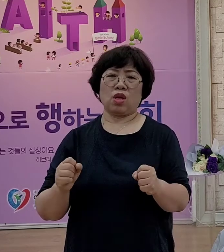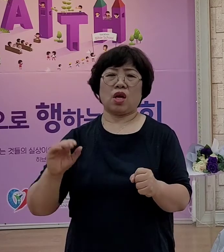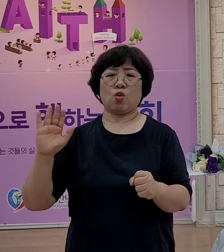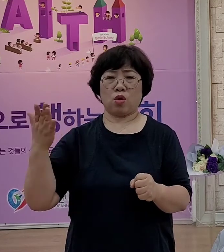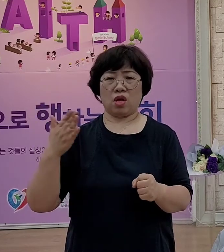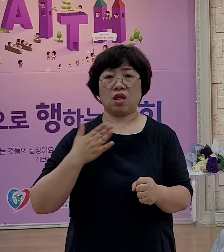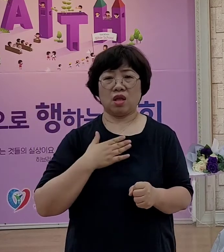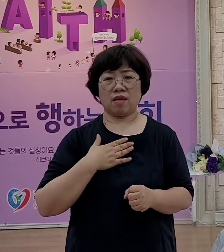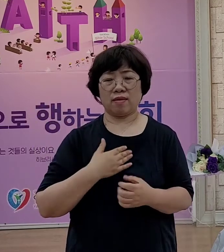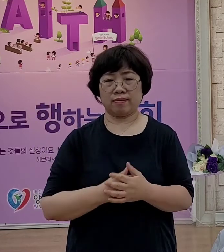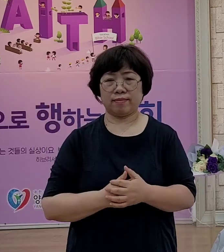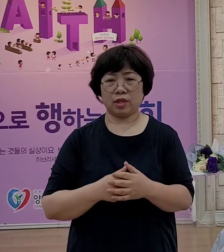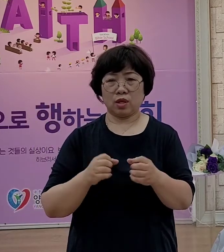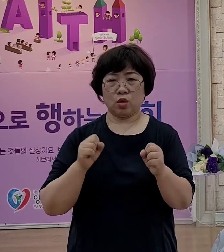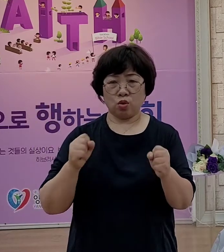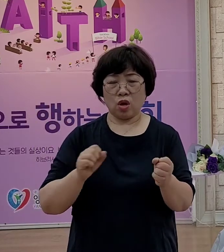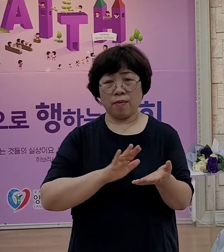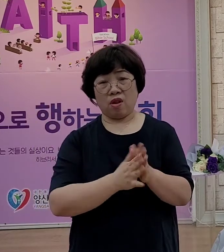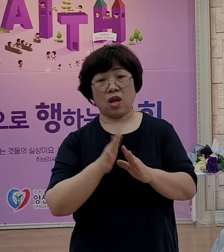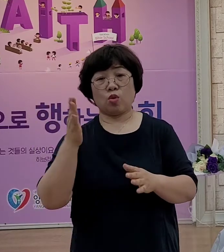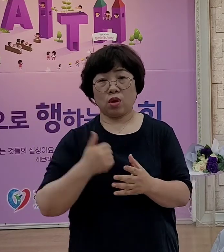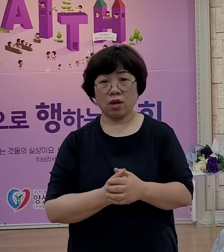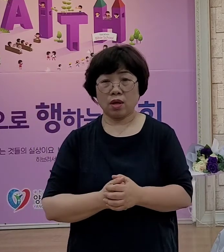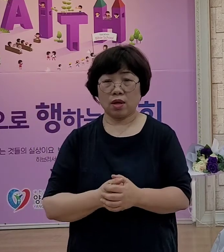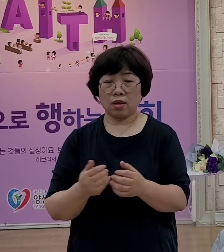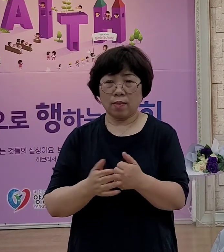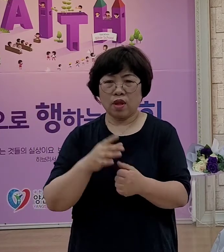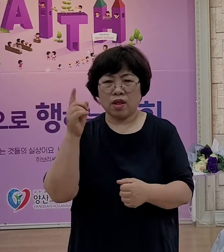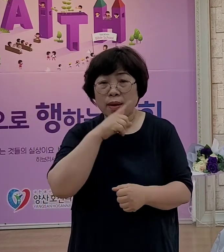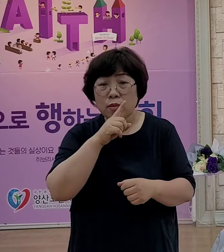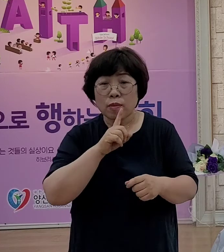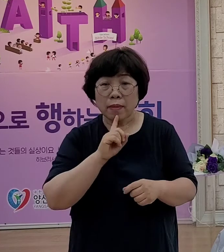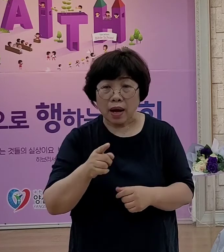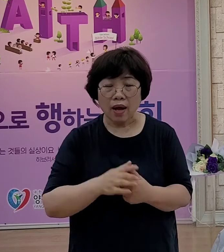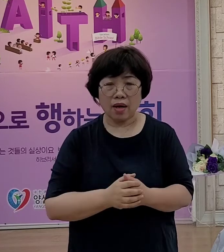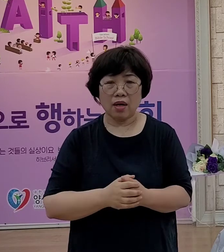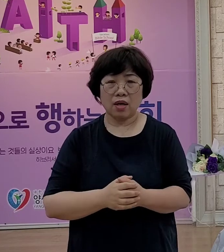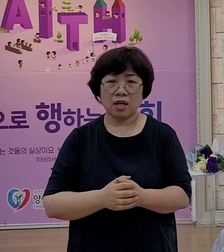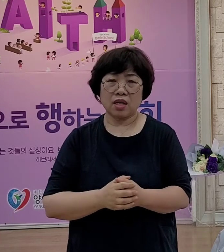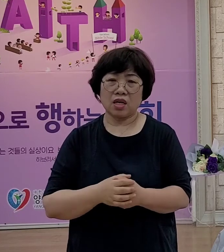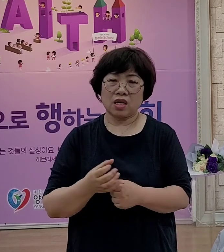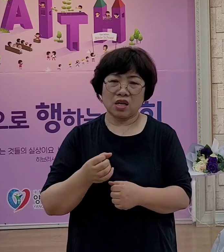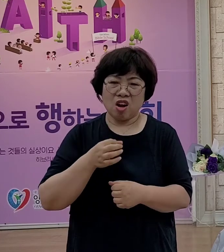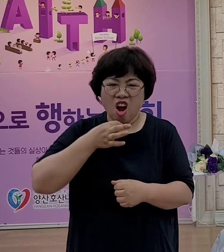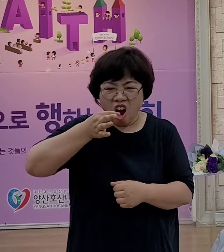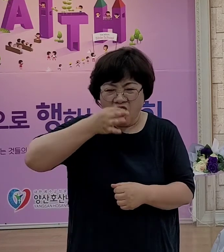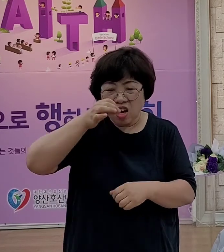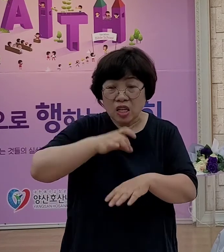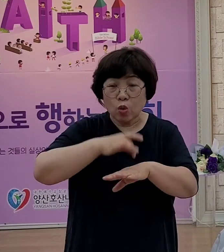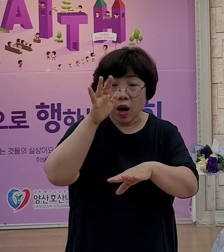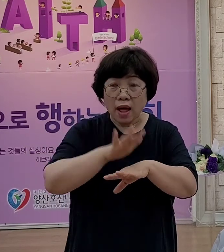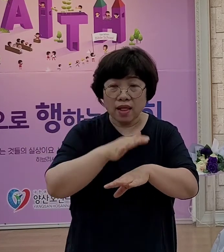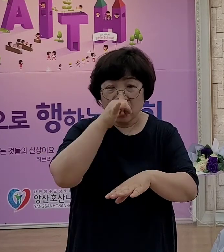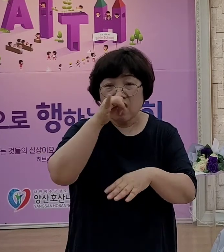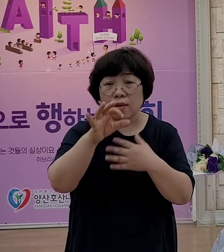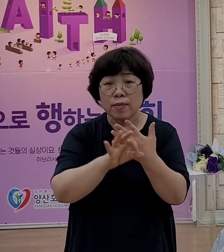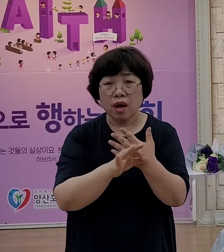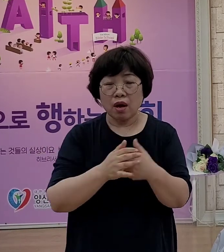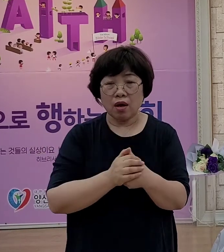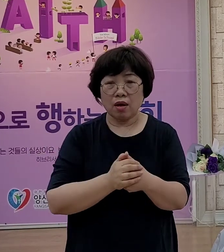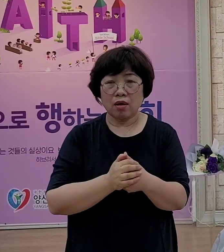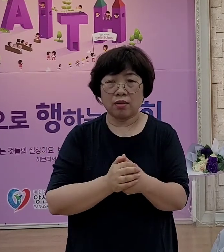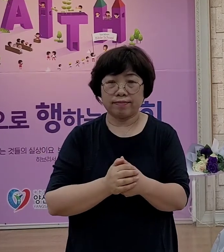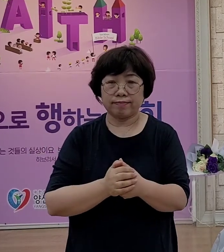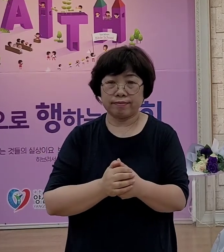것이죠. 그래서 혹 안 좋은 말이나 그런 습관들이 있지 않습니까? 이 입에서 우리